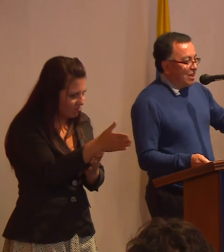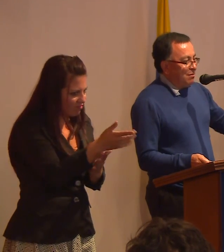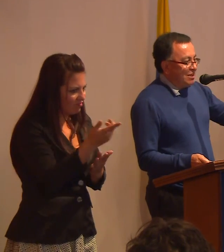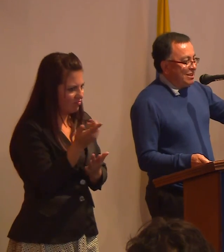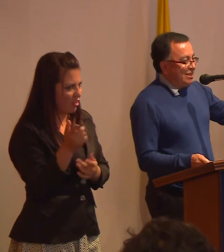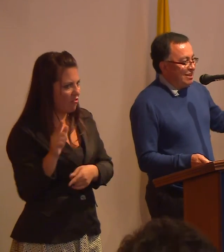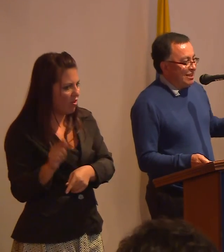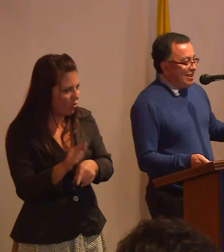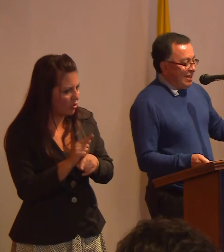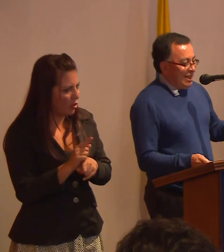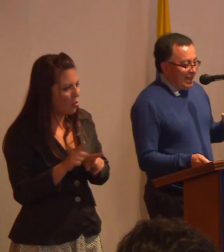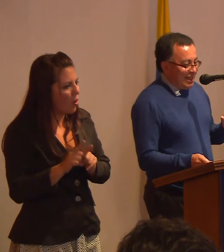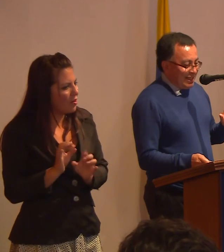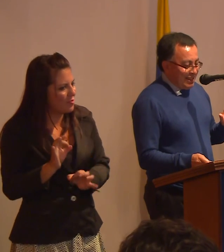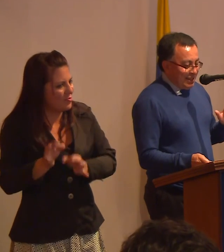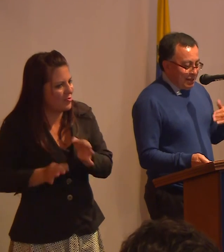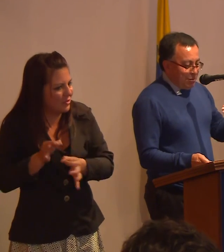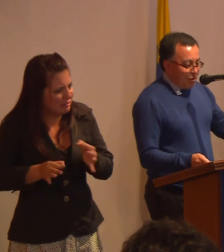los programas y